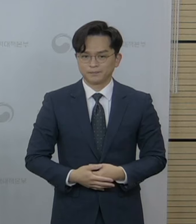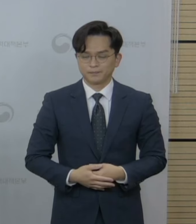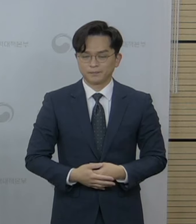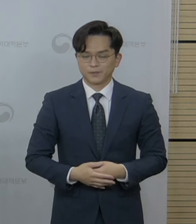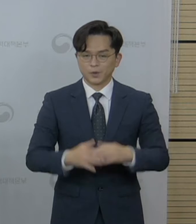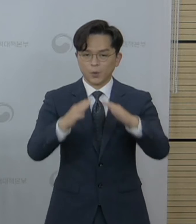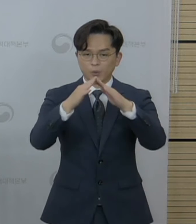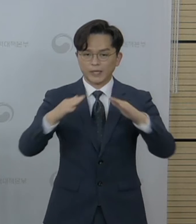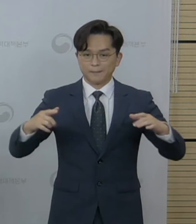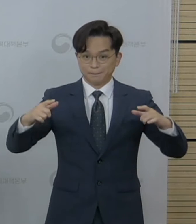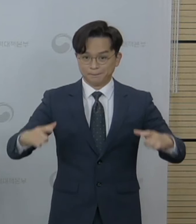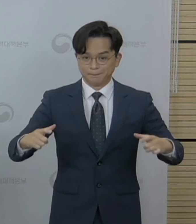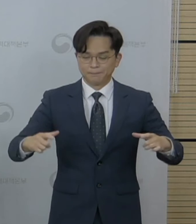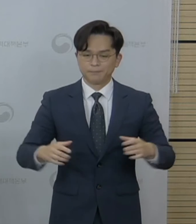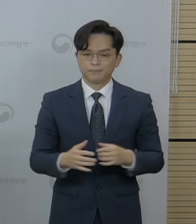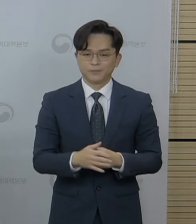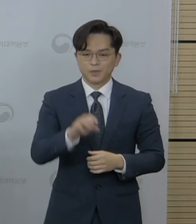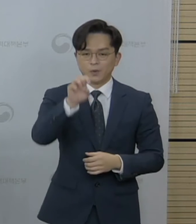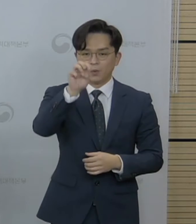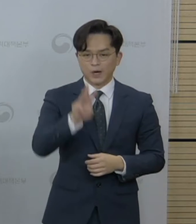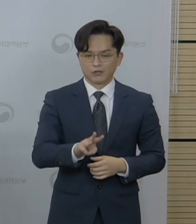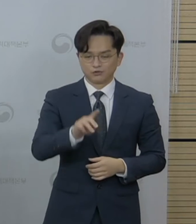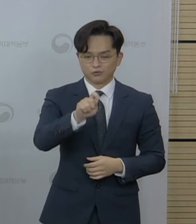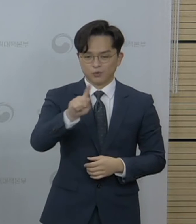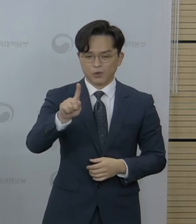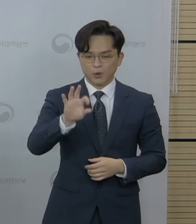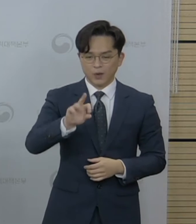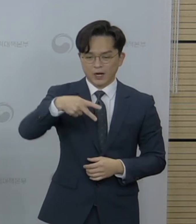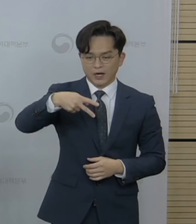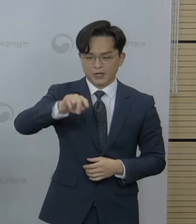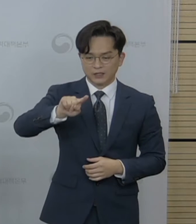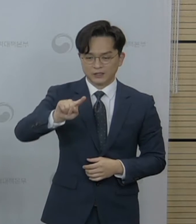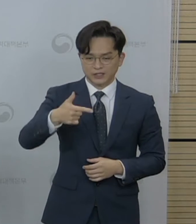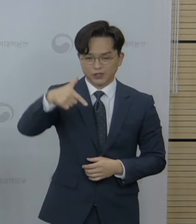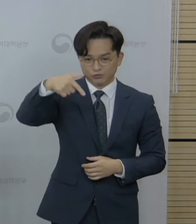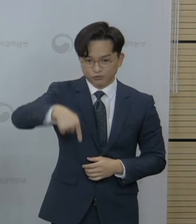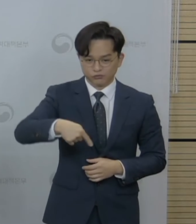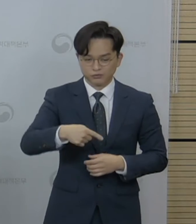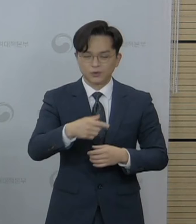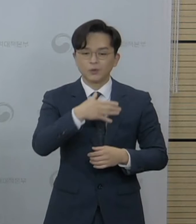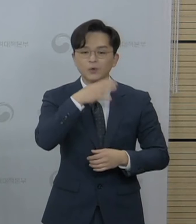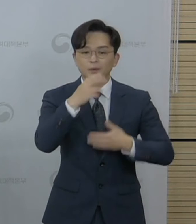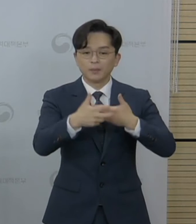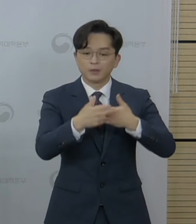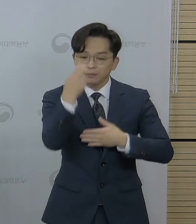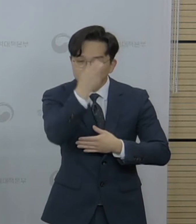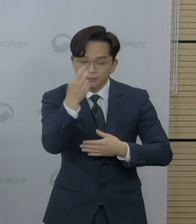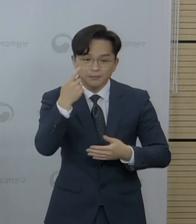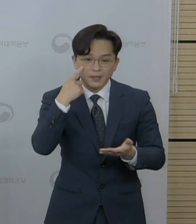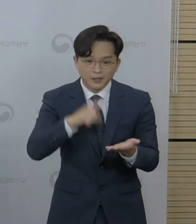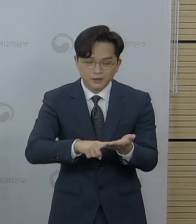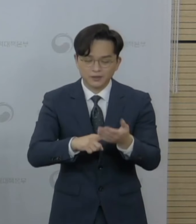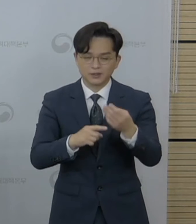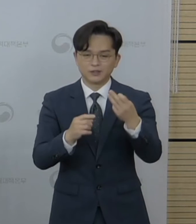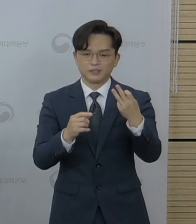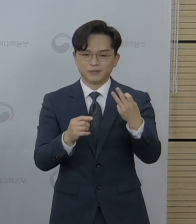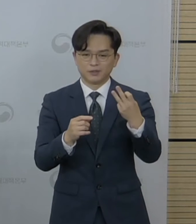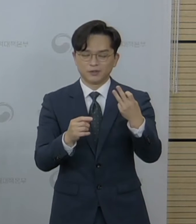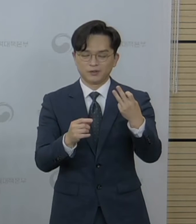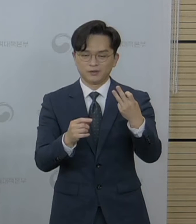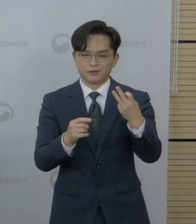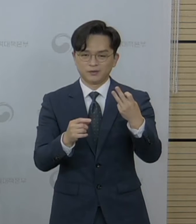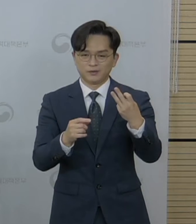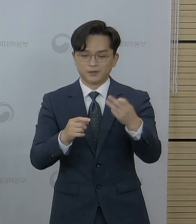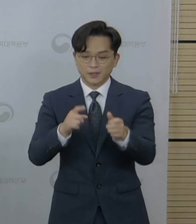호남권입니다. 광주 광산구 요양병원 접촉자 조사 중 13명이 추가 확진되어